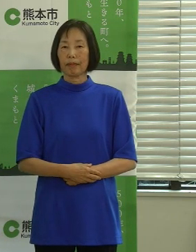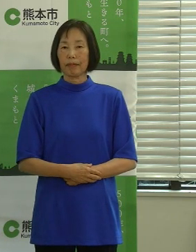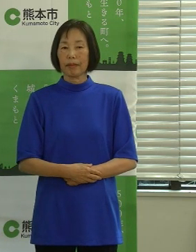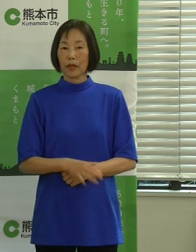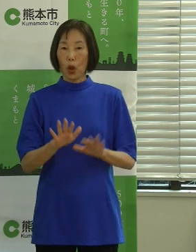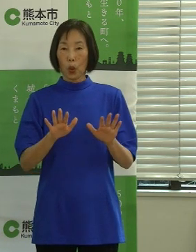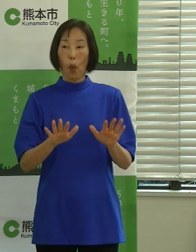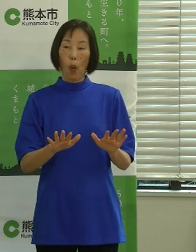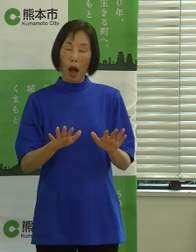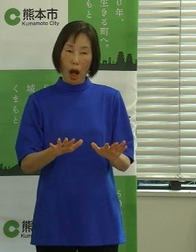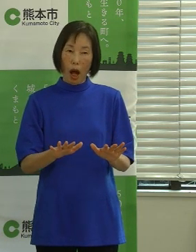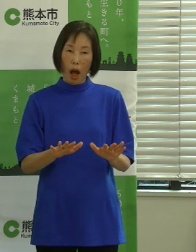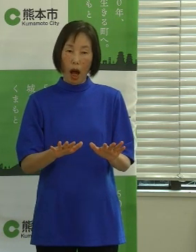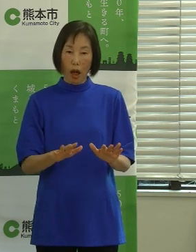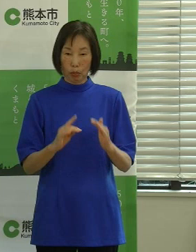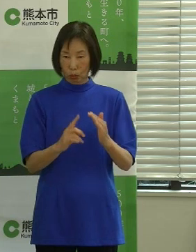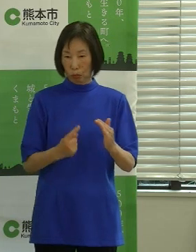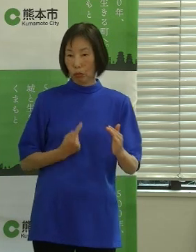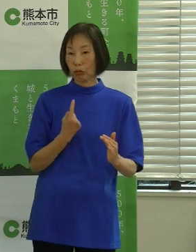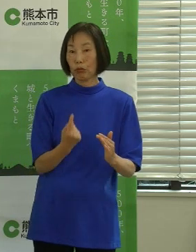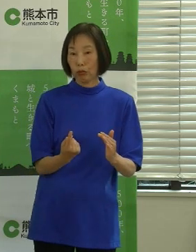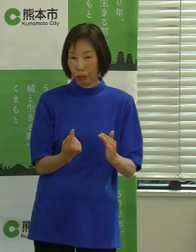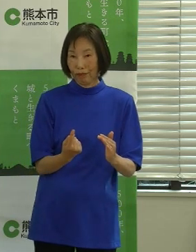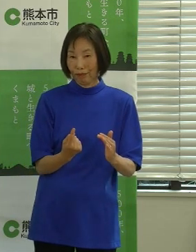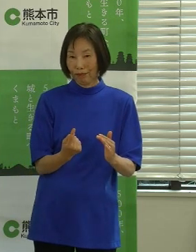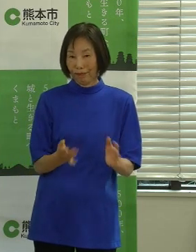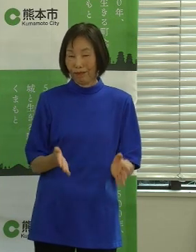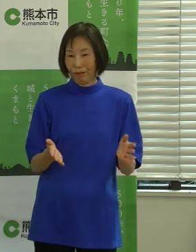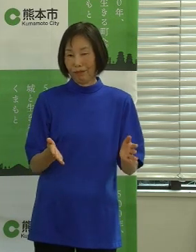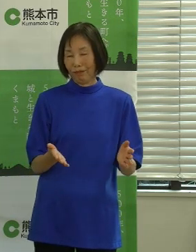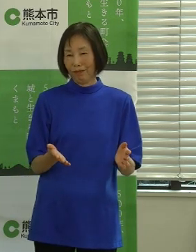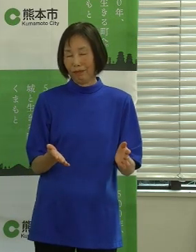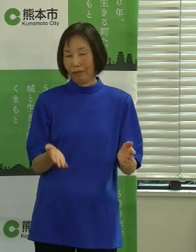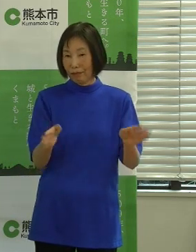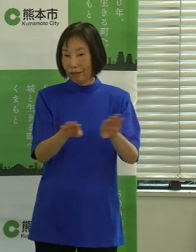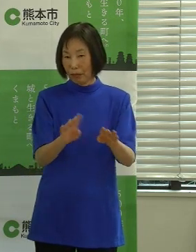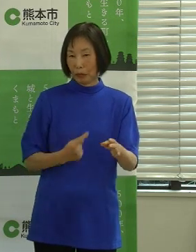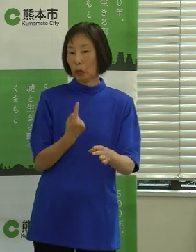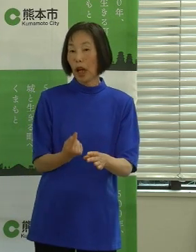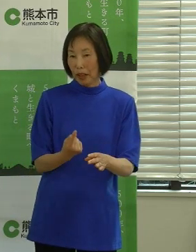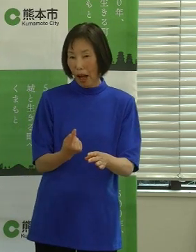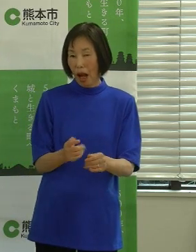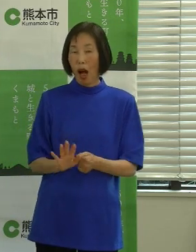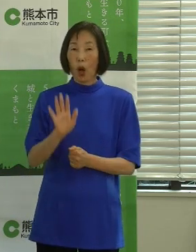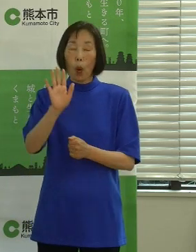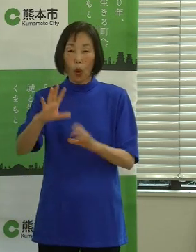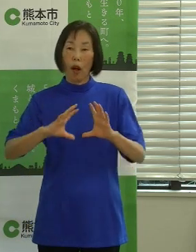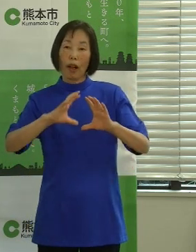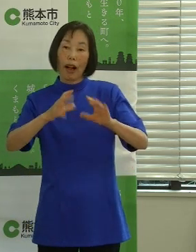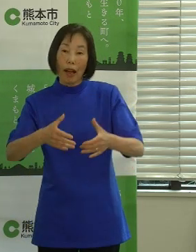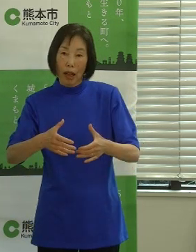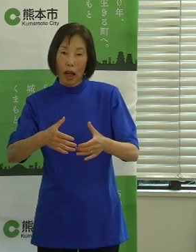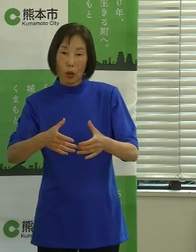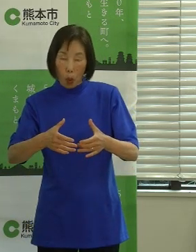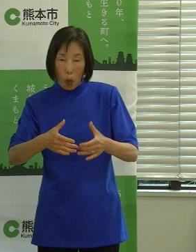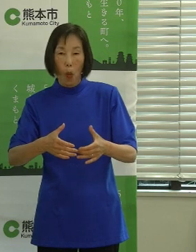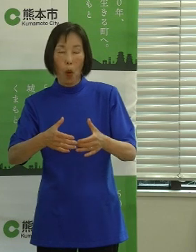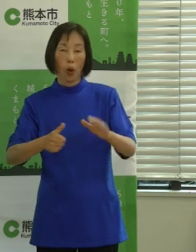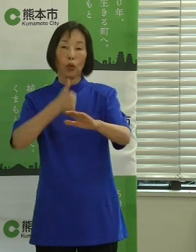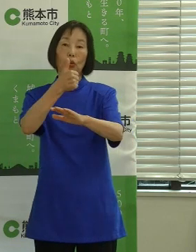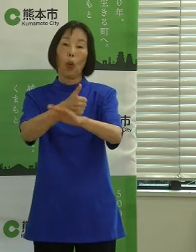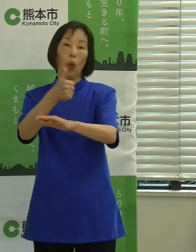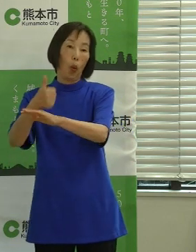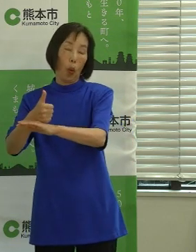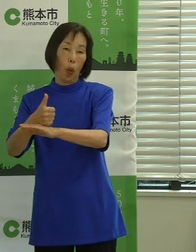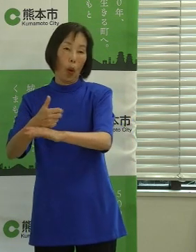今日とかは出てきてますが、今日この後海外の首長さんとテレビで